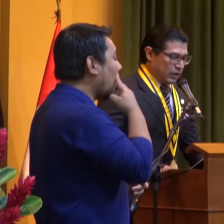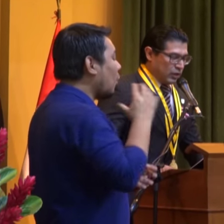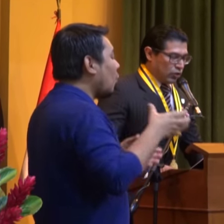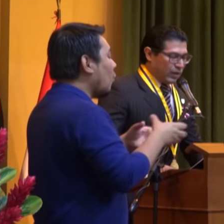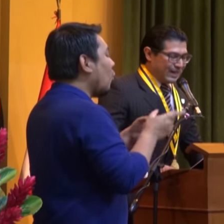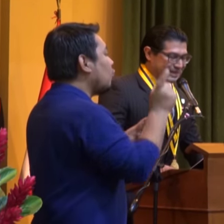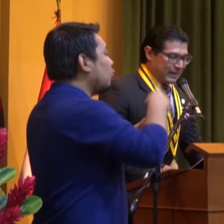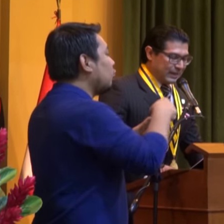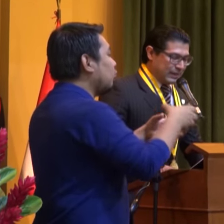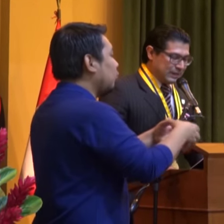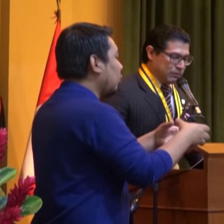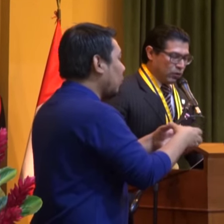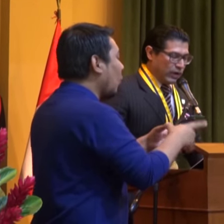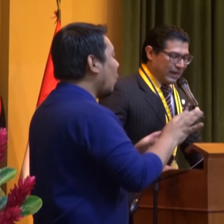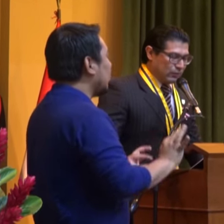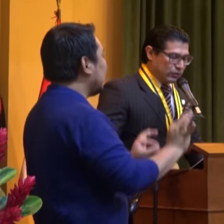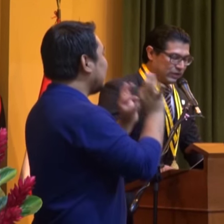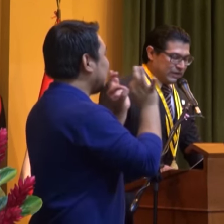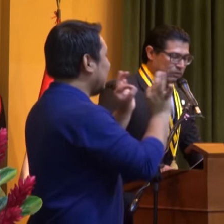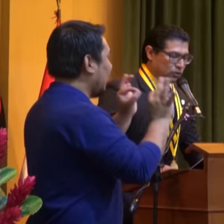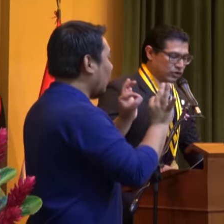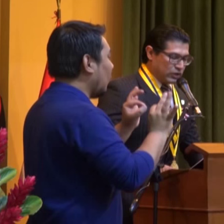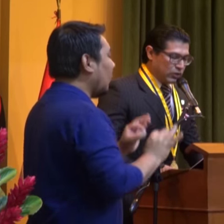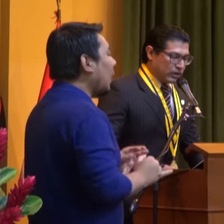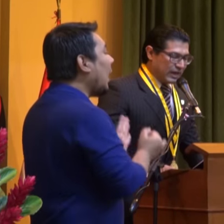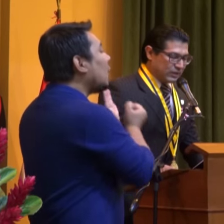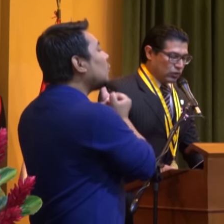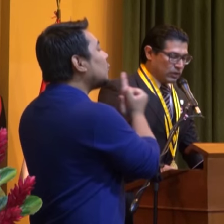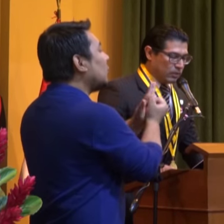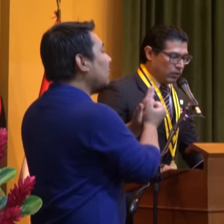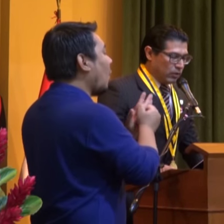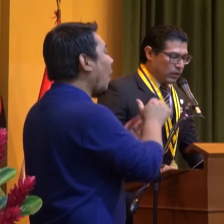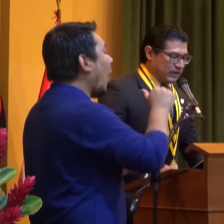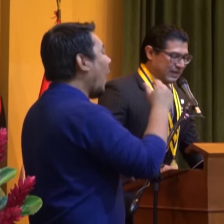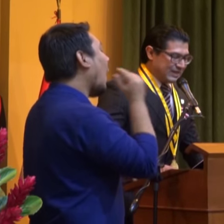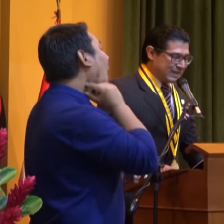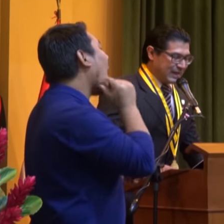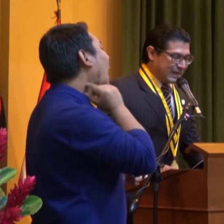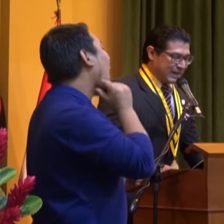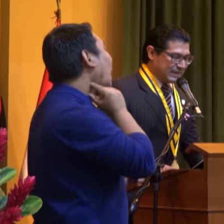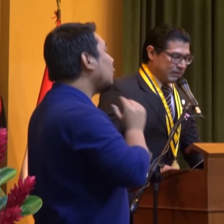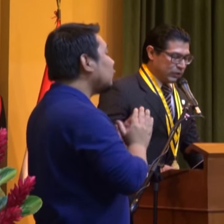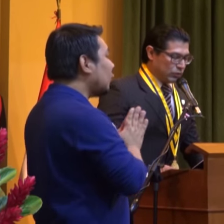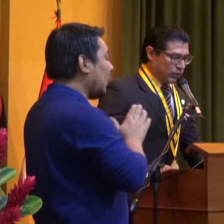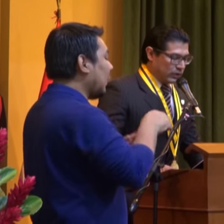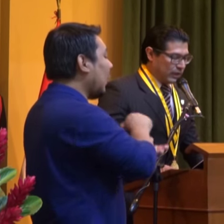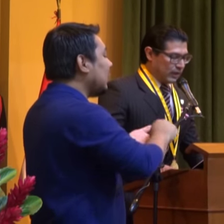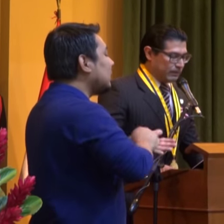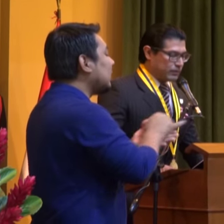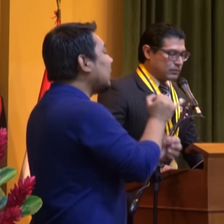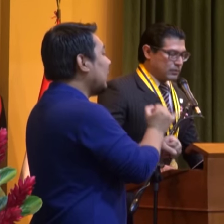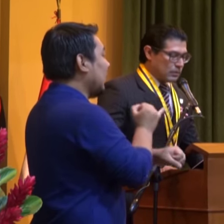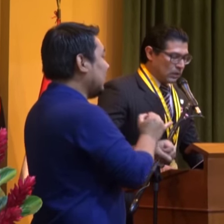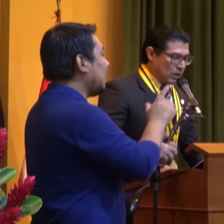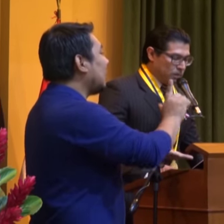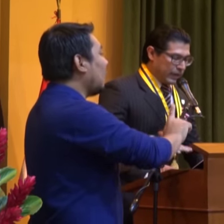componen, con el excelentísimo e ilustrísimo señor arzobispo de esta Santa Iglesia